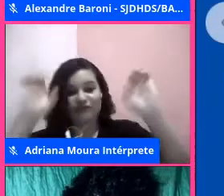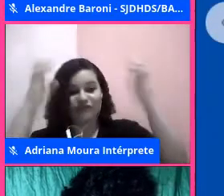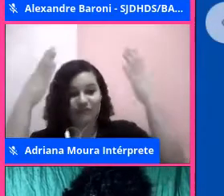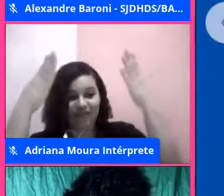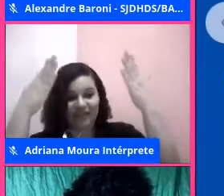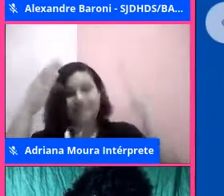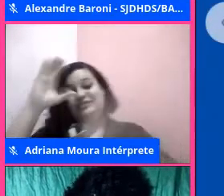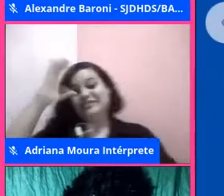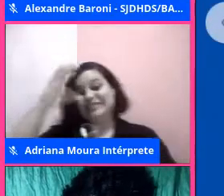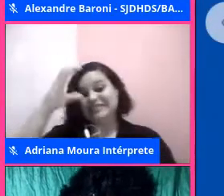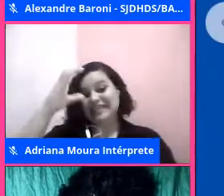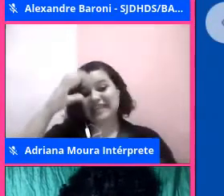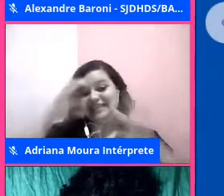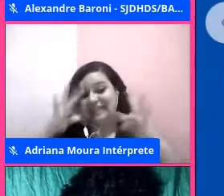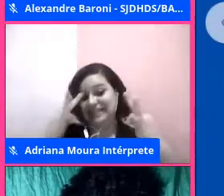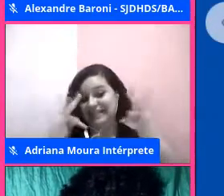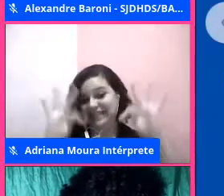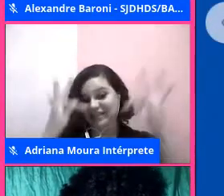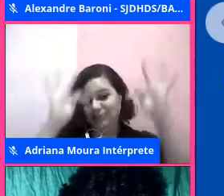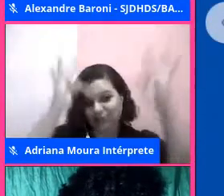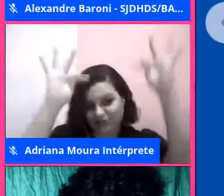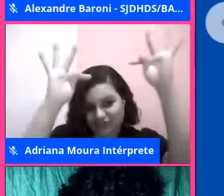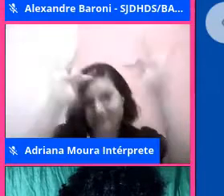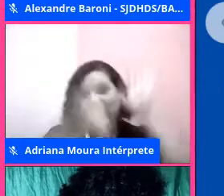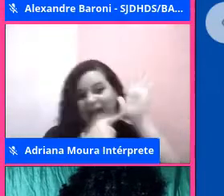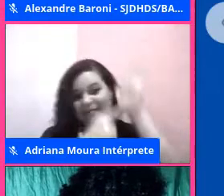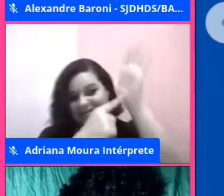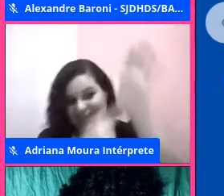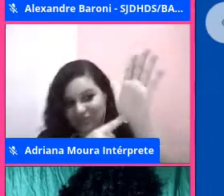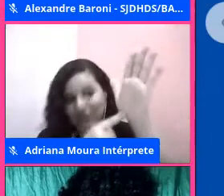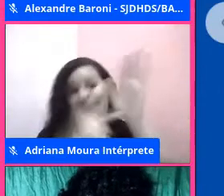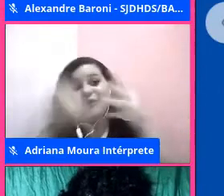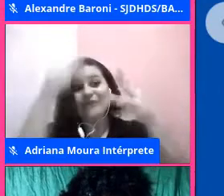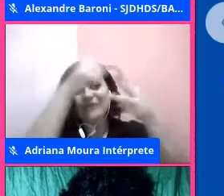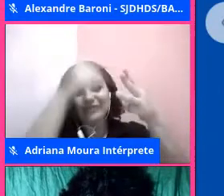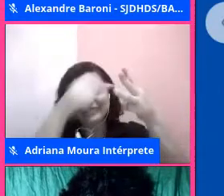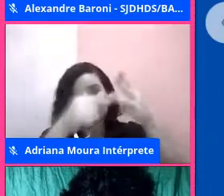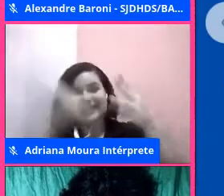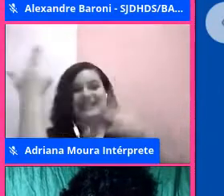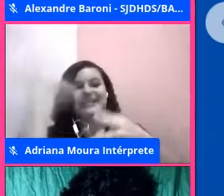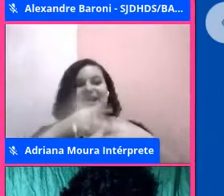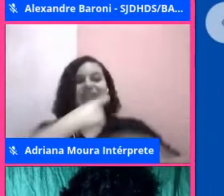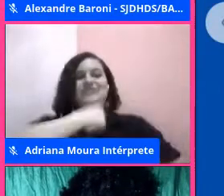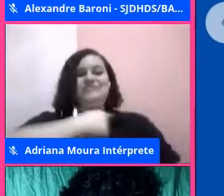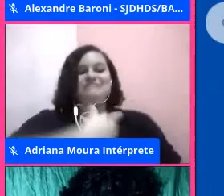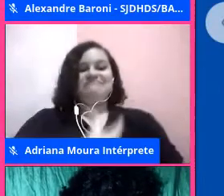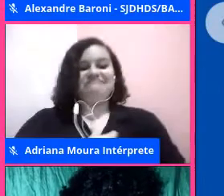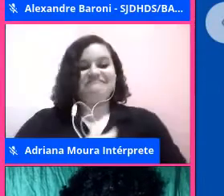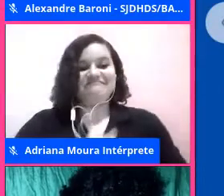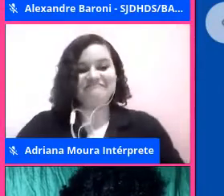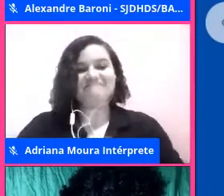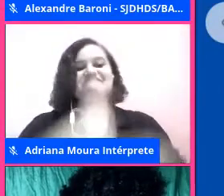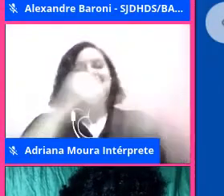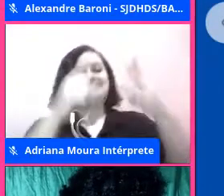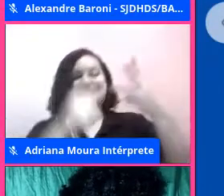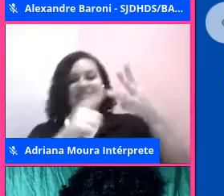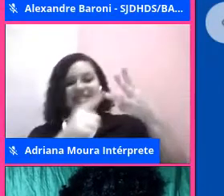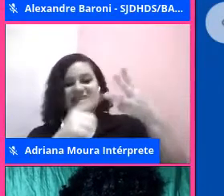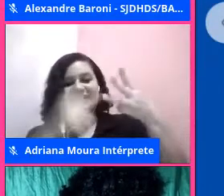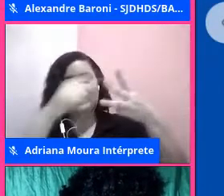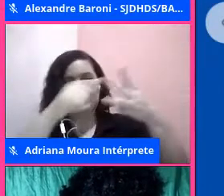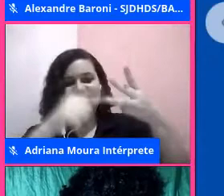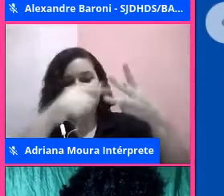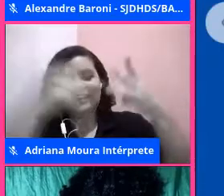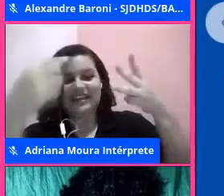Ciência e Tecnologia, desculpa, e os 3 foram medalhista. 3º, lugar, esses dois trabalham no terceiro lugar, e esse